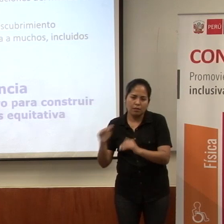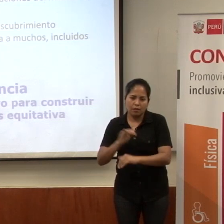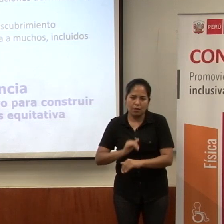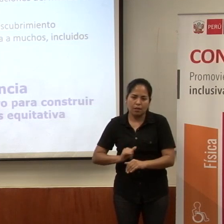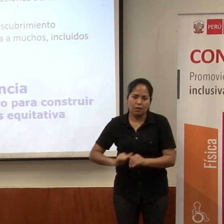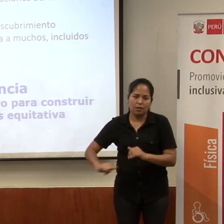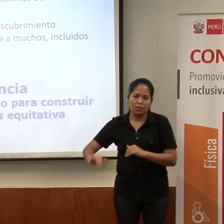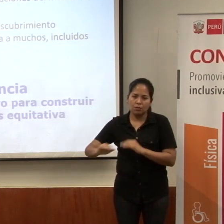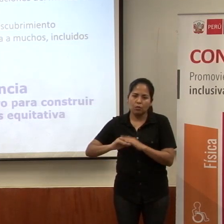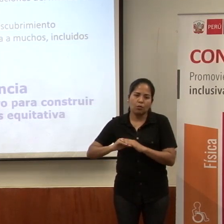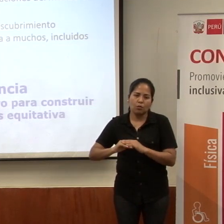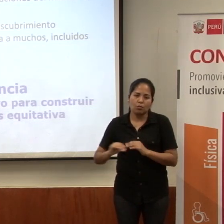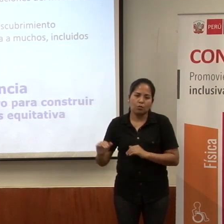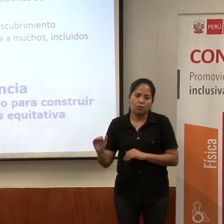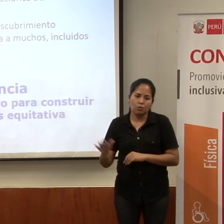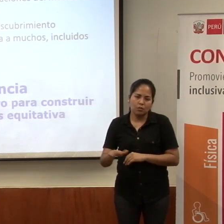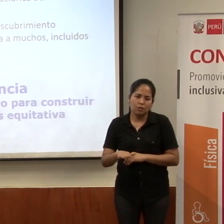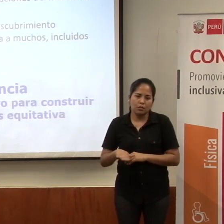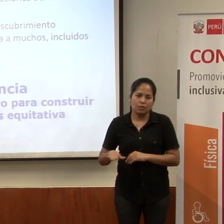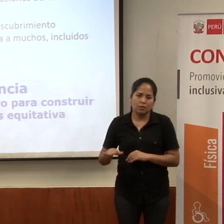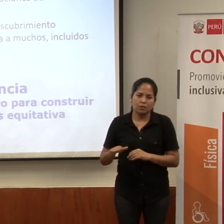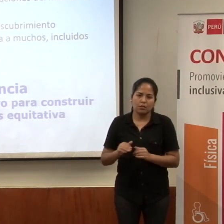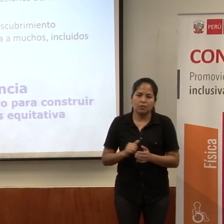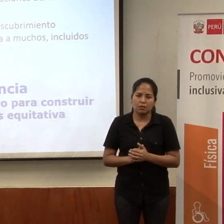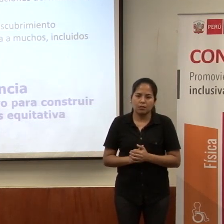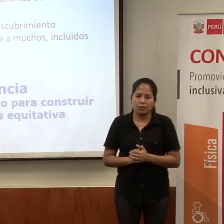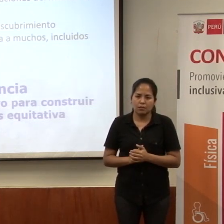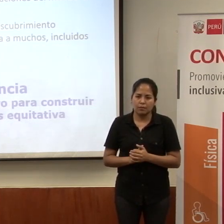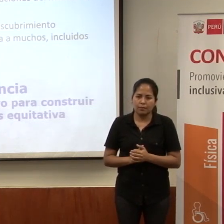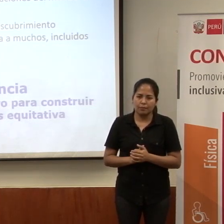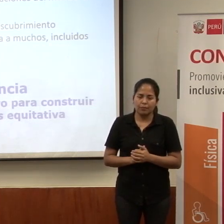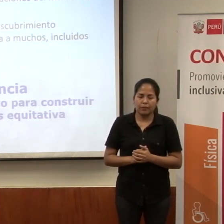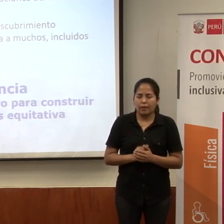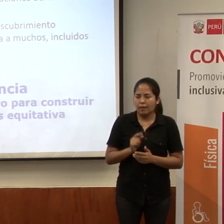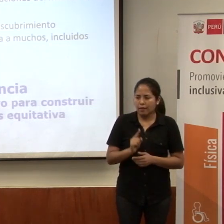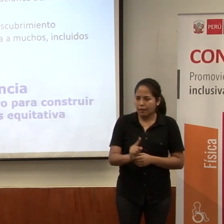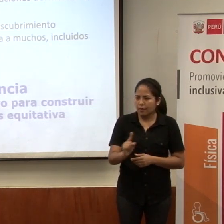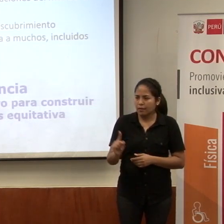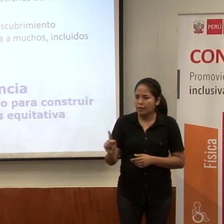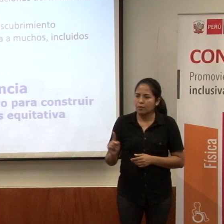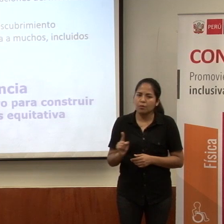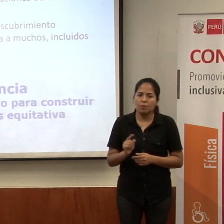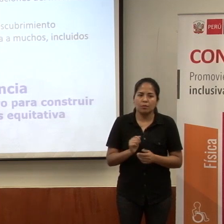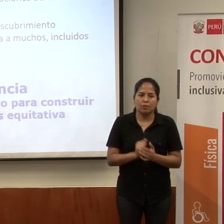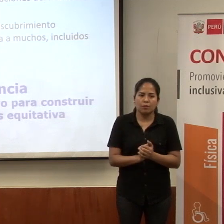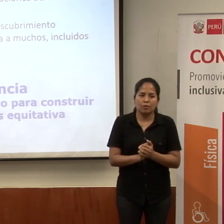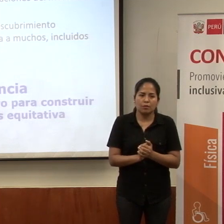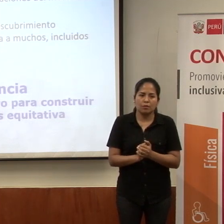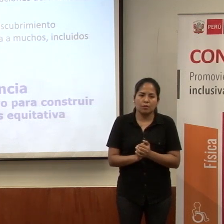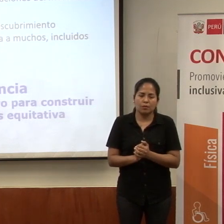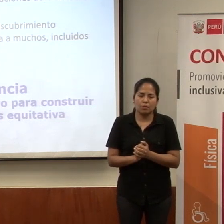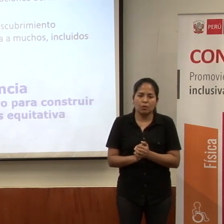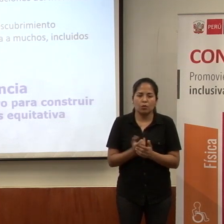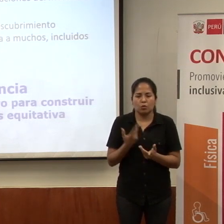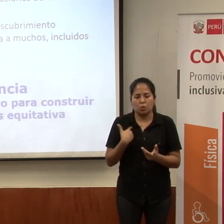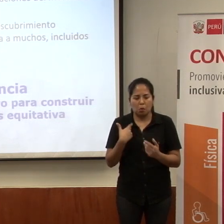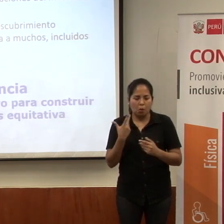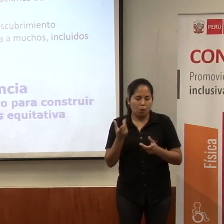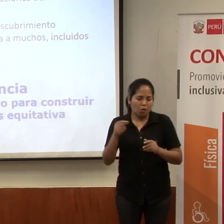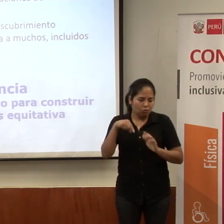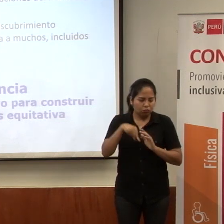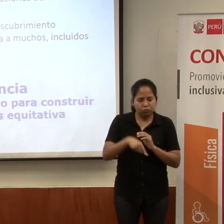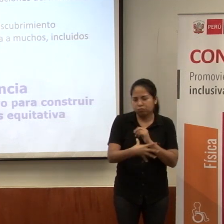democrática de movilidad social, cada uno lo haga no porque empezó de abajo, sino